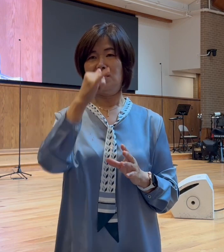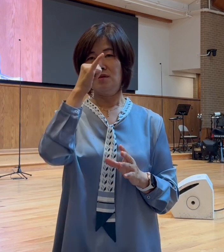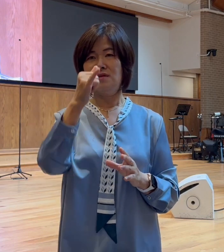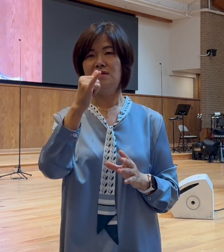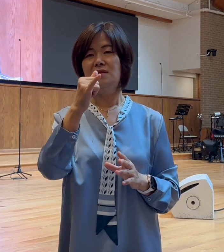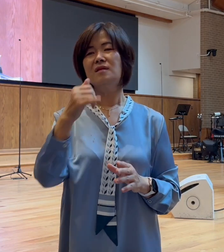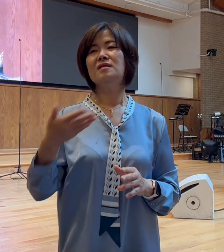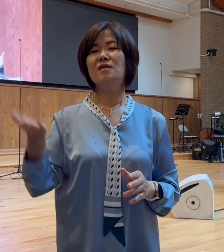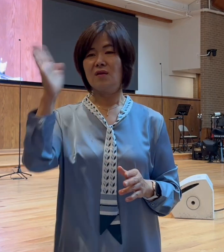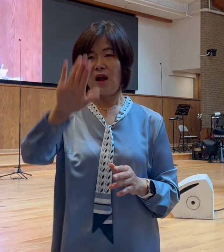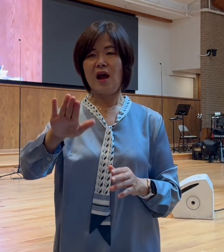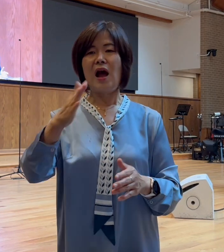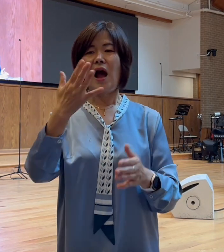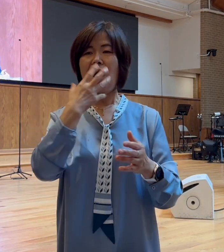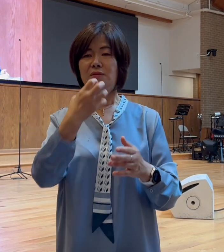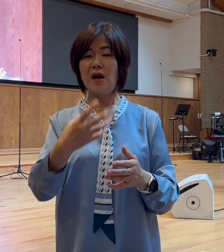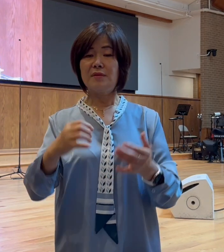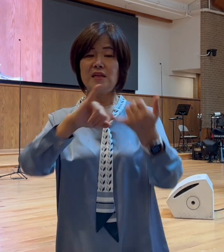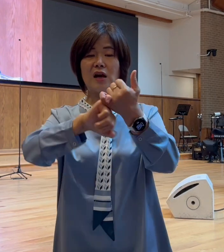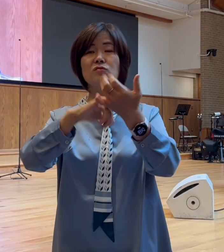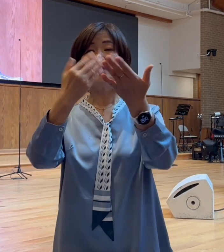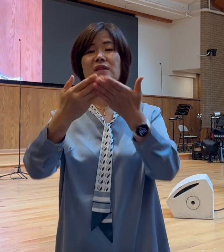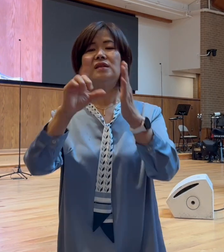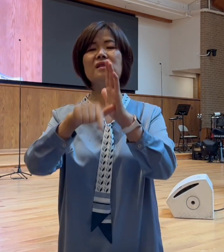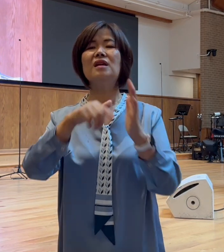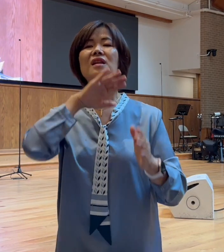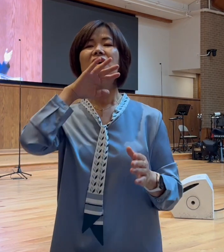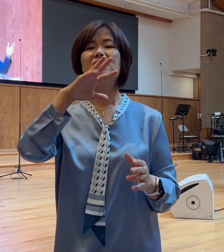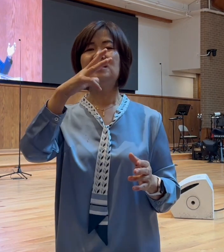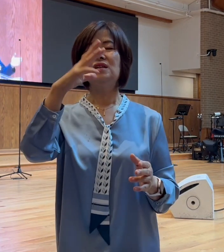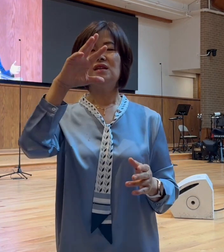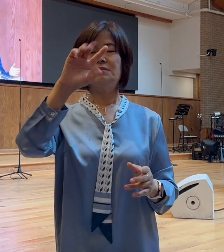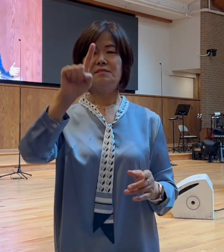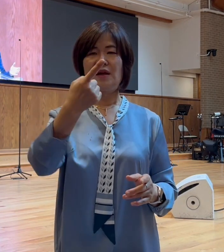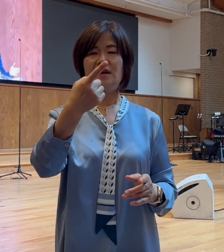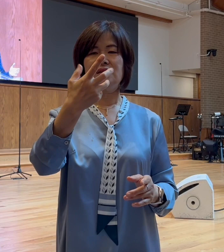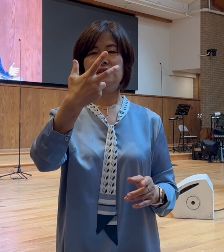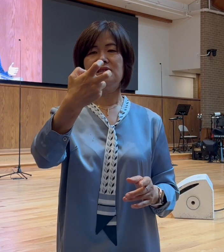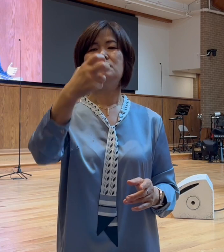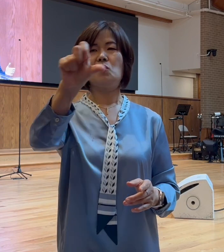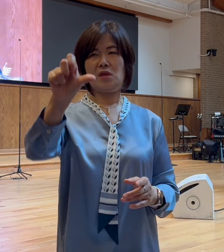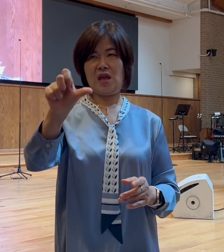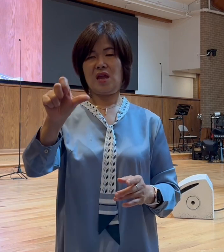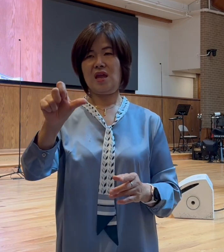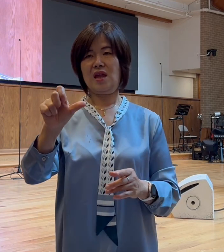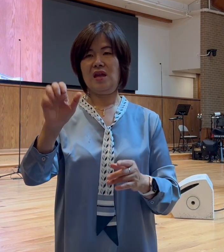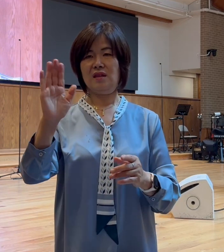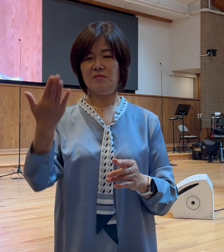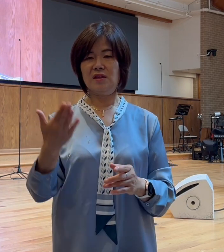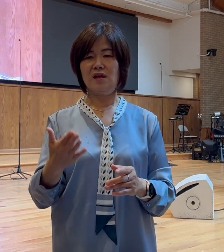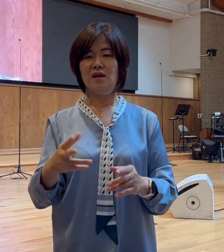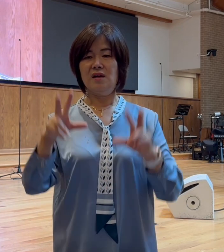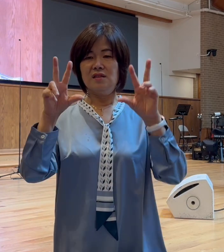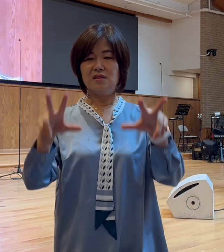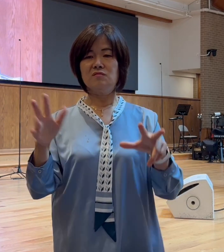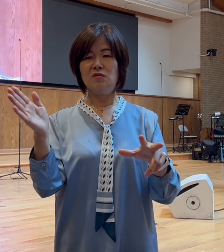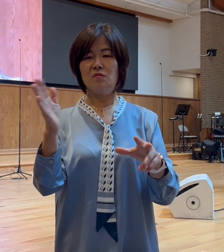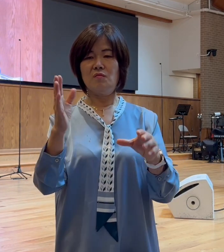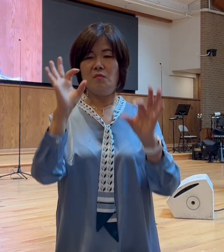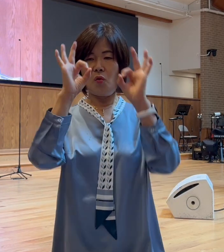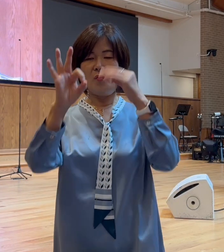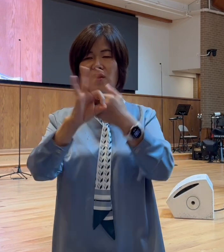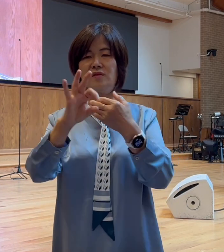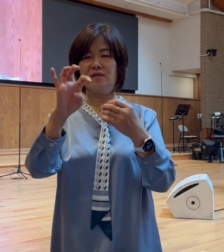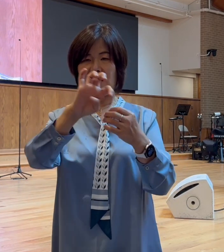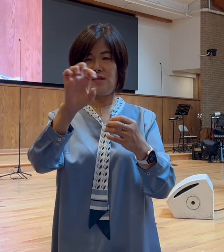계시지만, 아브라함이 약속을 받았을 때가 75세니까 물론 175세까지 살았으니까 뭐 지금으로 보면 뭐 한 40대 뭐